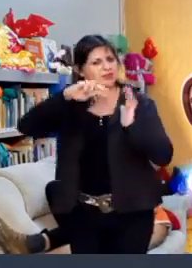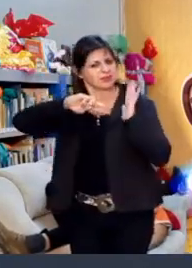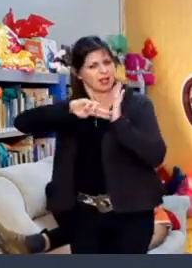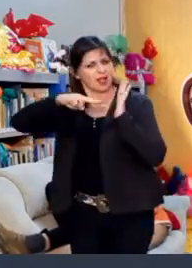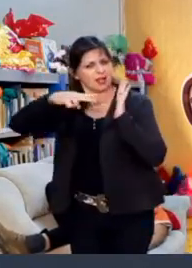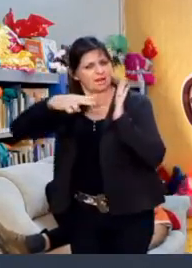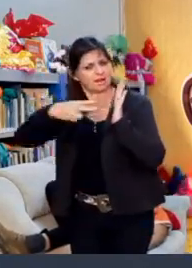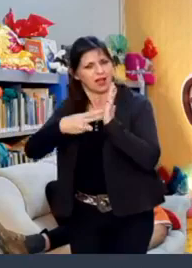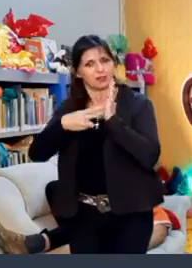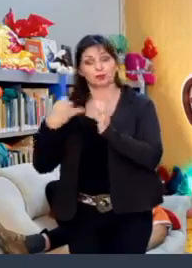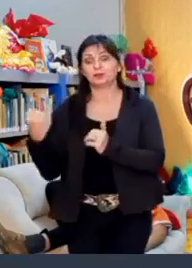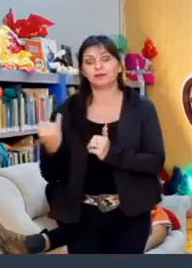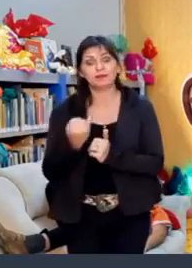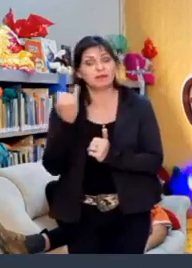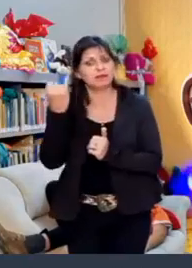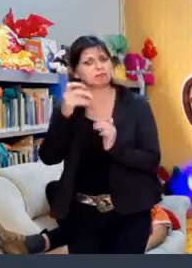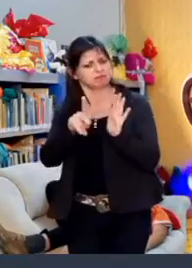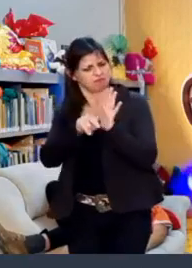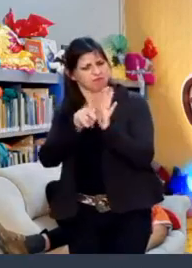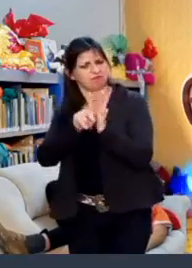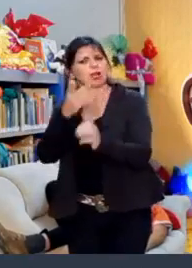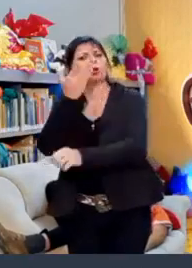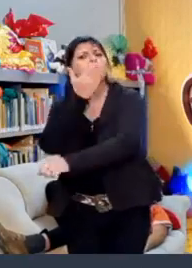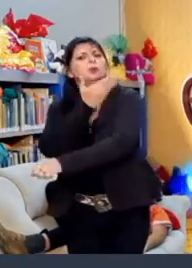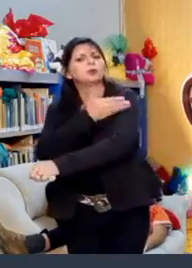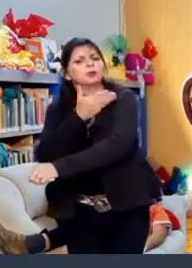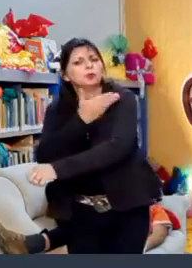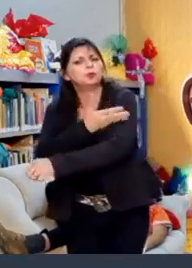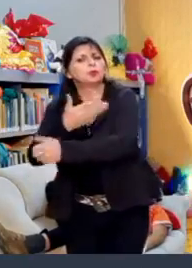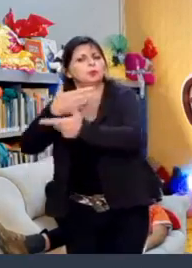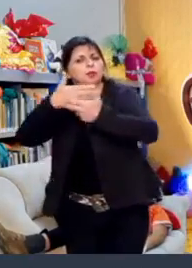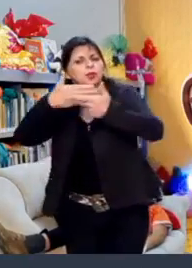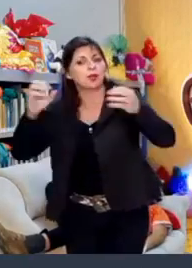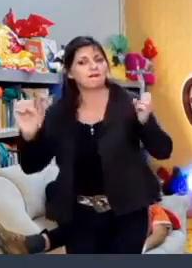as tradições religiosas da nossa cidade.